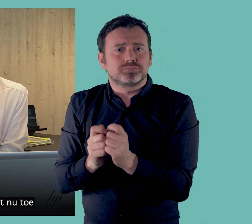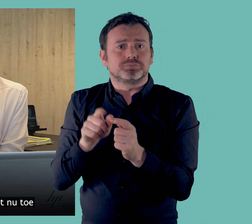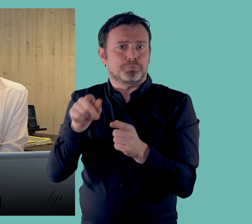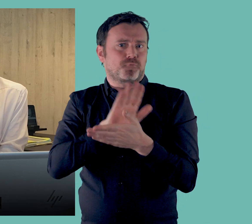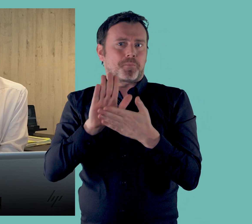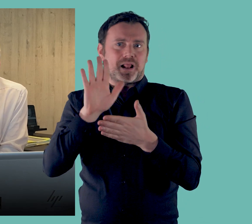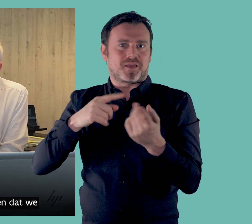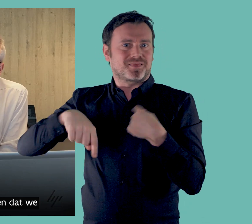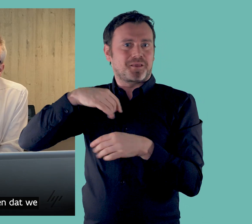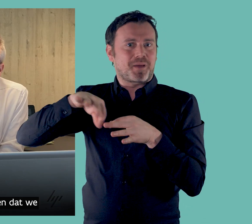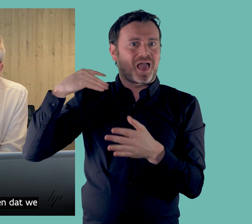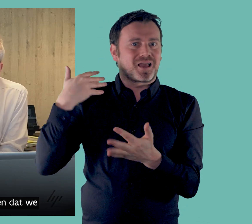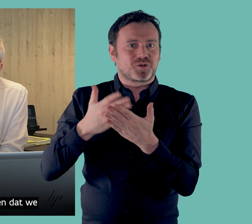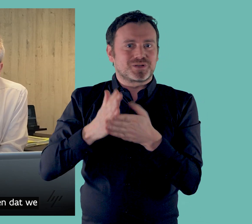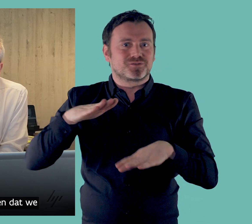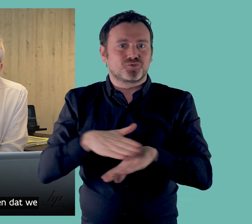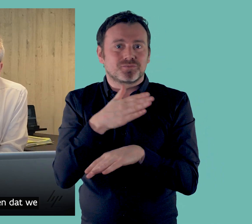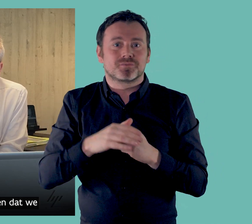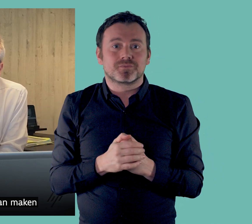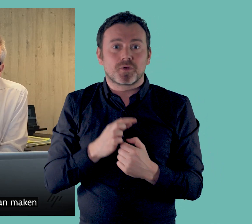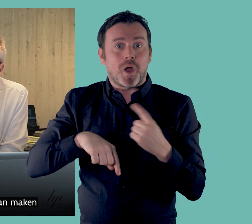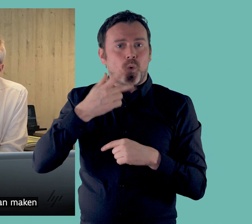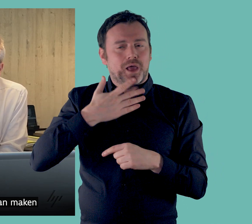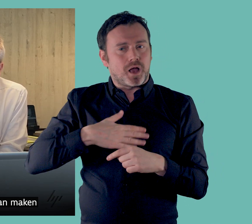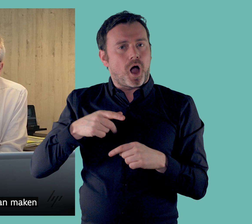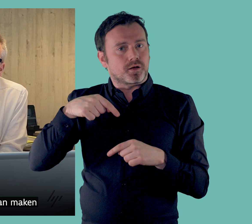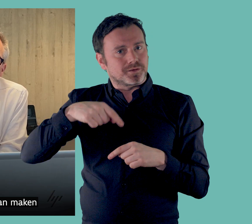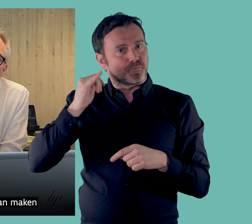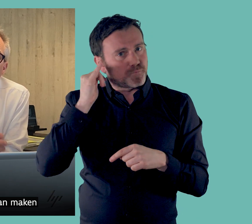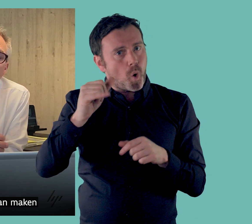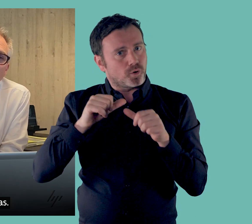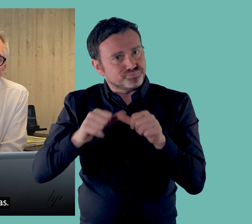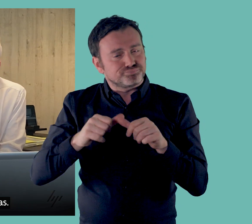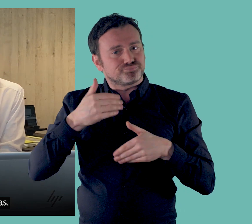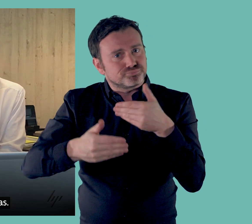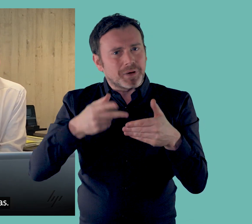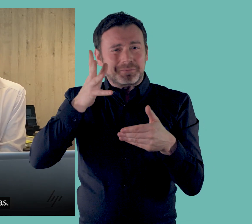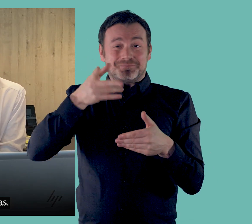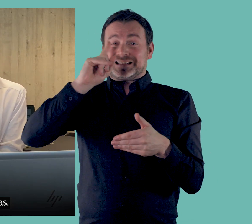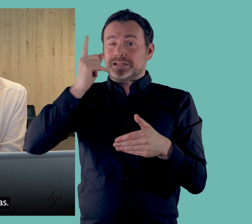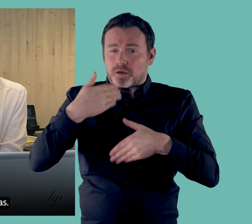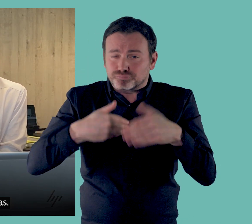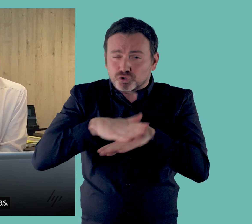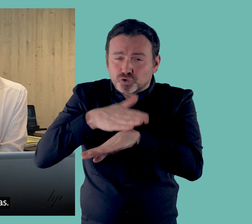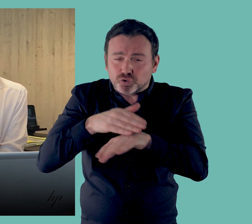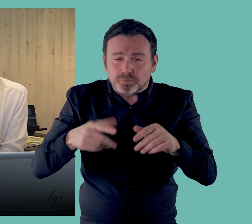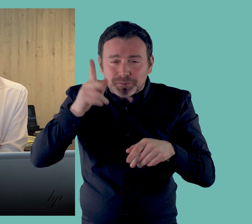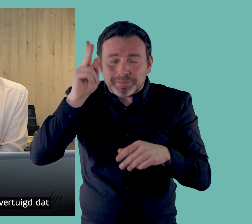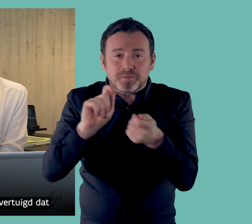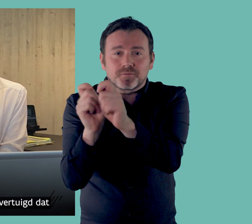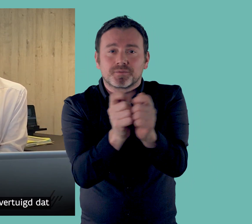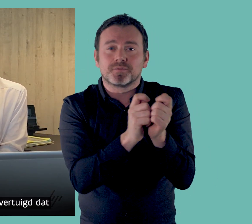beleid dat we tot nu toegevoerd hebben en vooral om aan te geven dat we hier verder werk willen van maken in een versnelde pas.